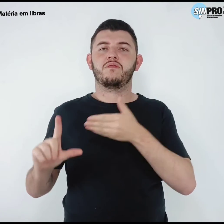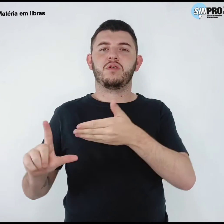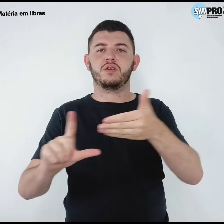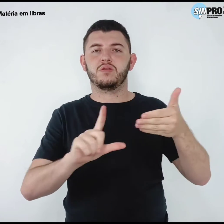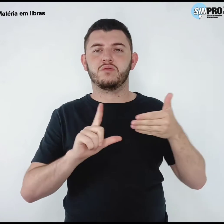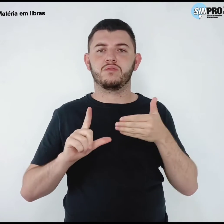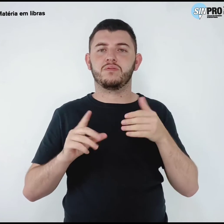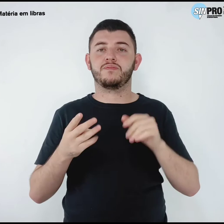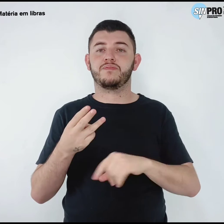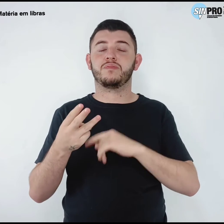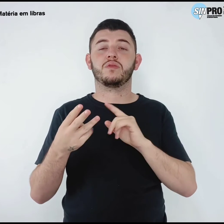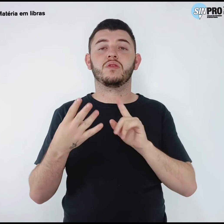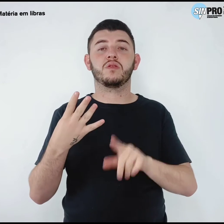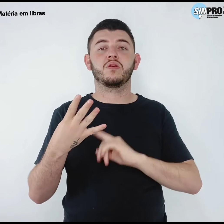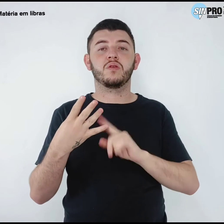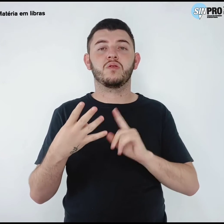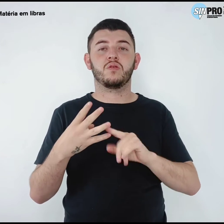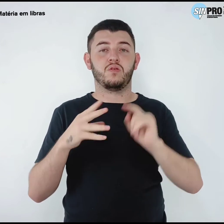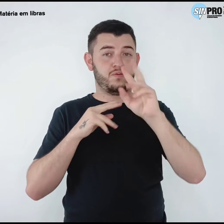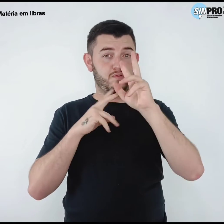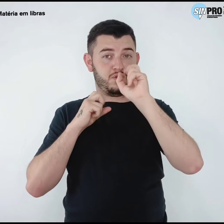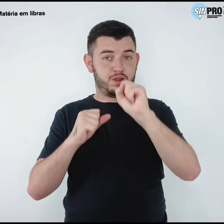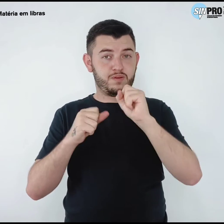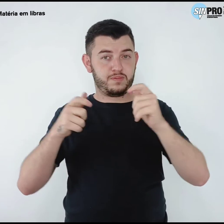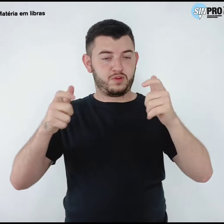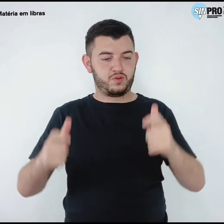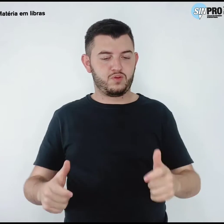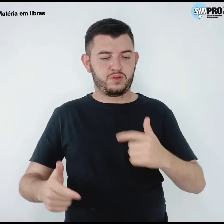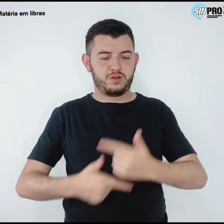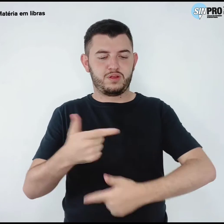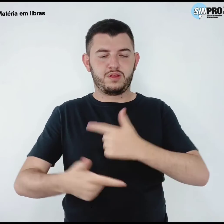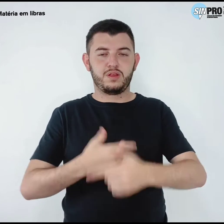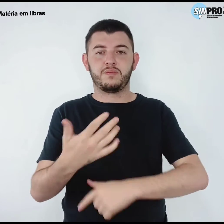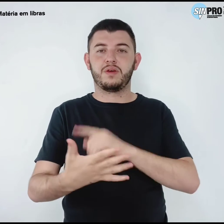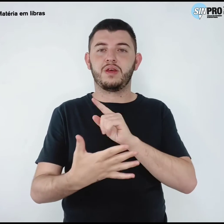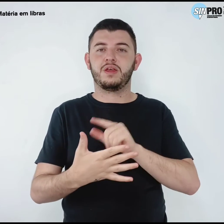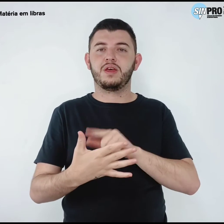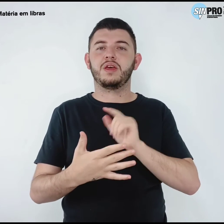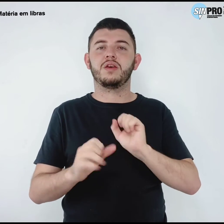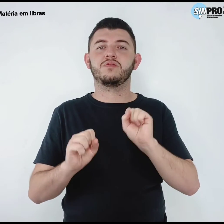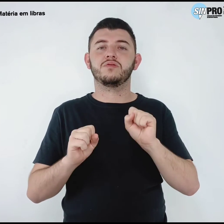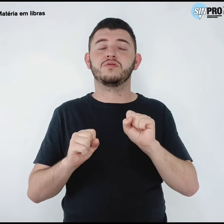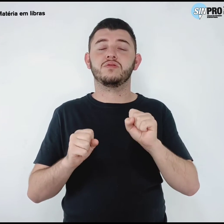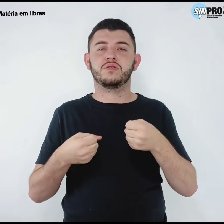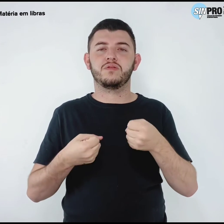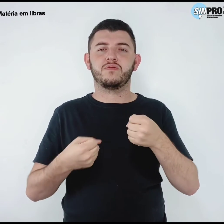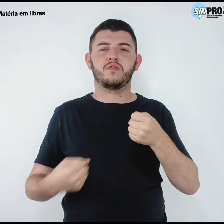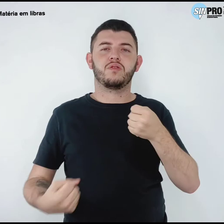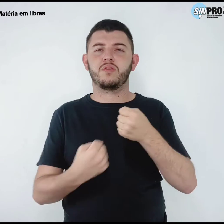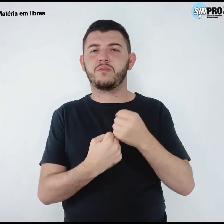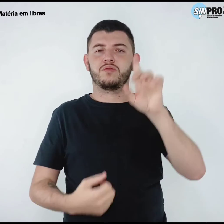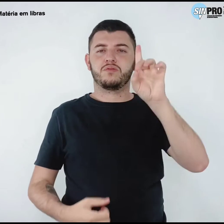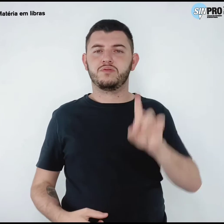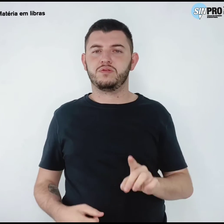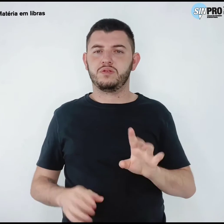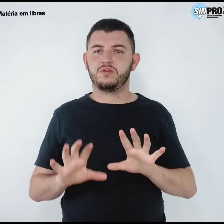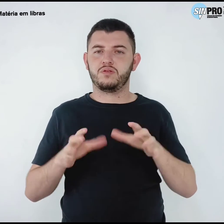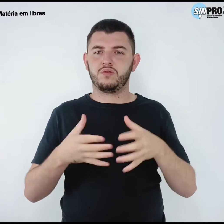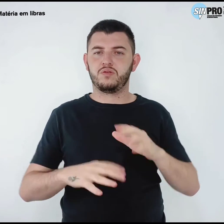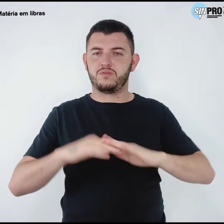o fortalecimento do local de trabalho e a defesa dos direitos da categoria, atuando próximo